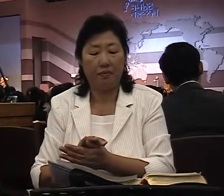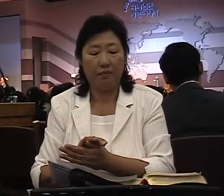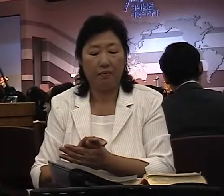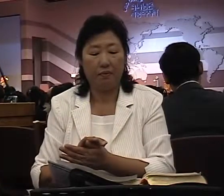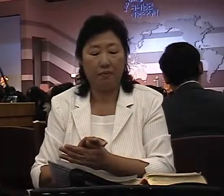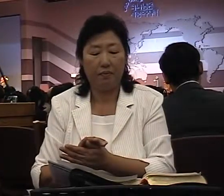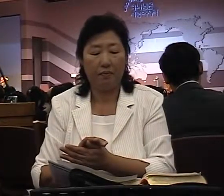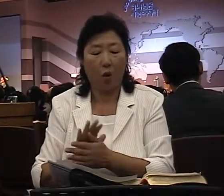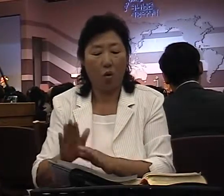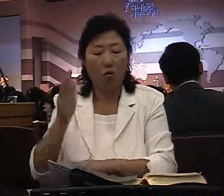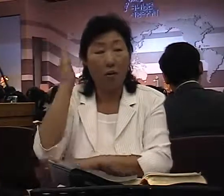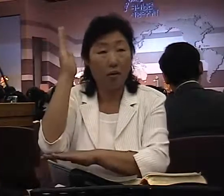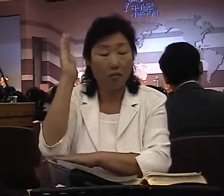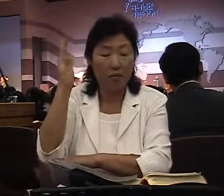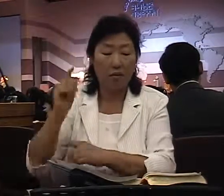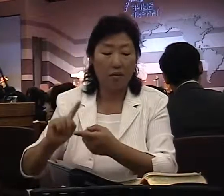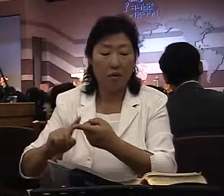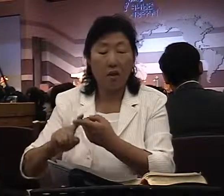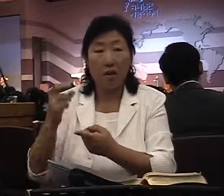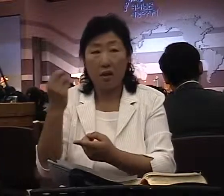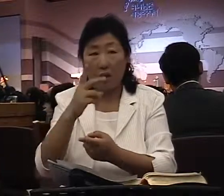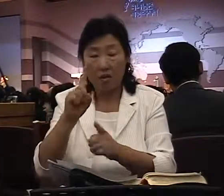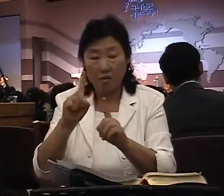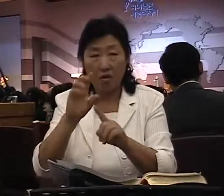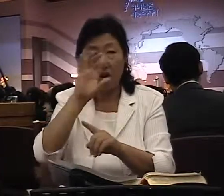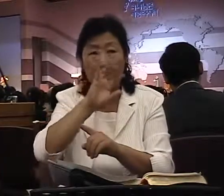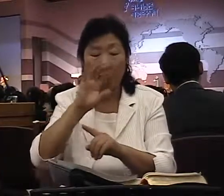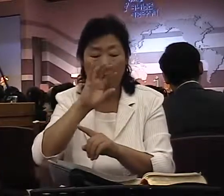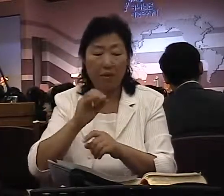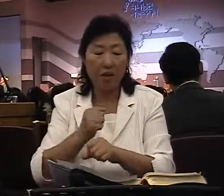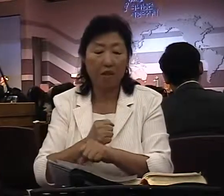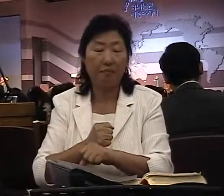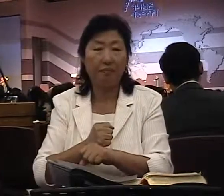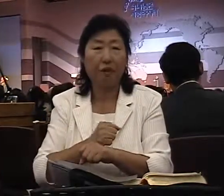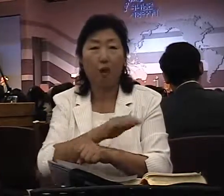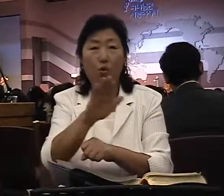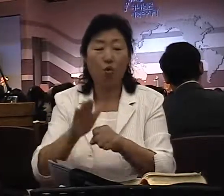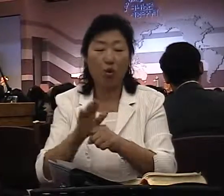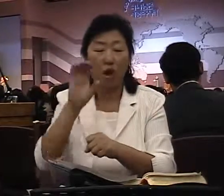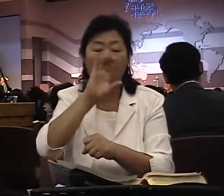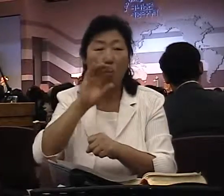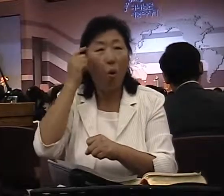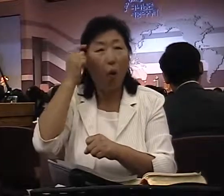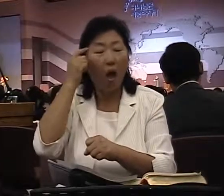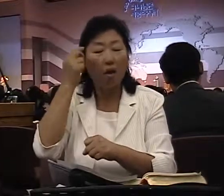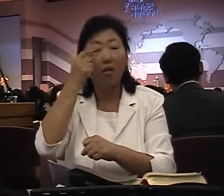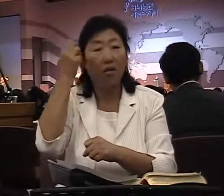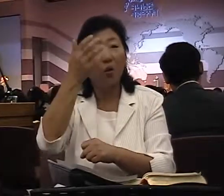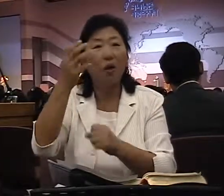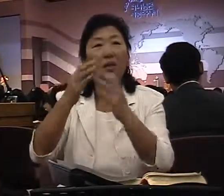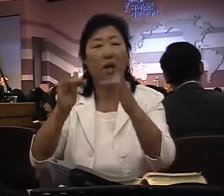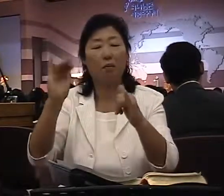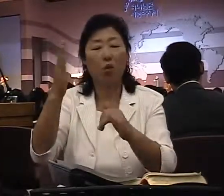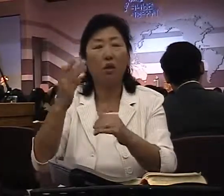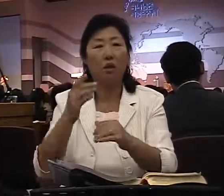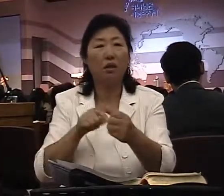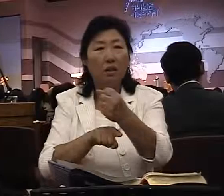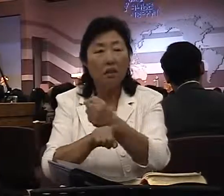자, 오늘 말씀 다시 한번 리뷰합니다. 왜 우리가 훈련을 통해 성령의 사람들이 되어야 하는가? 그 이유는 첫째로 우리